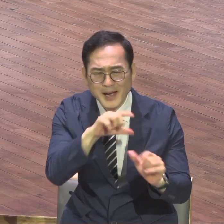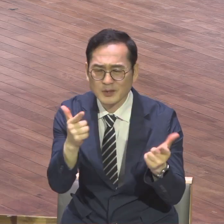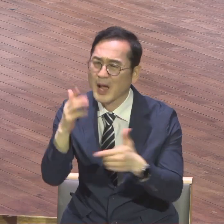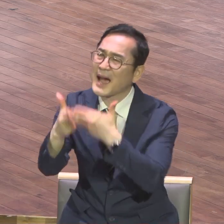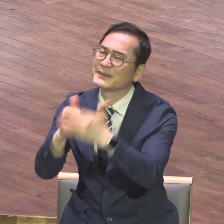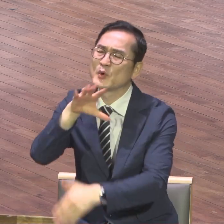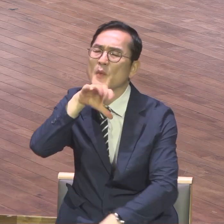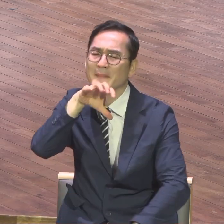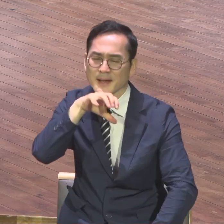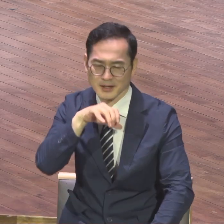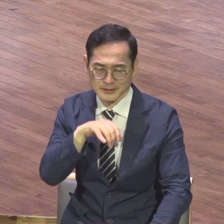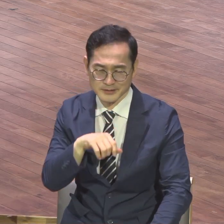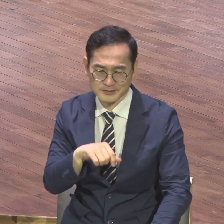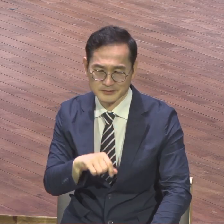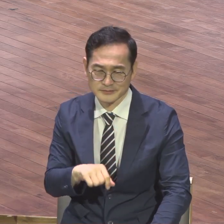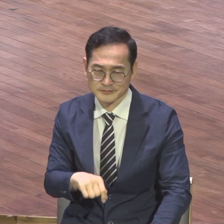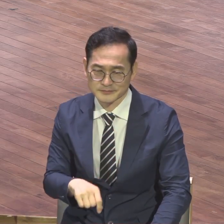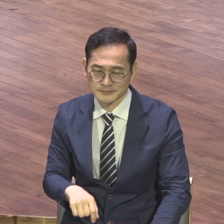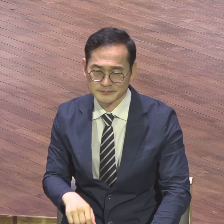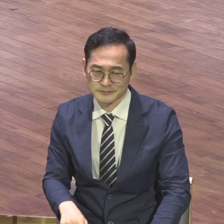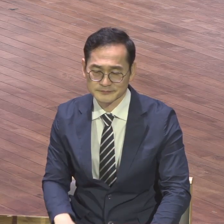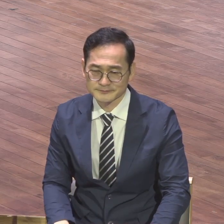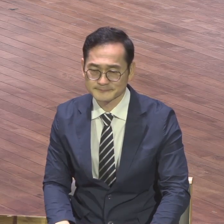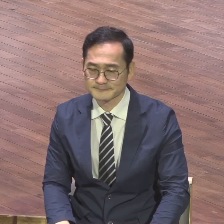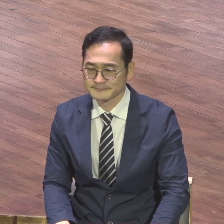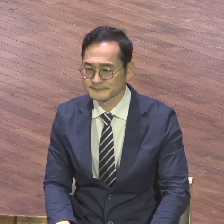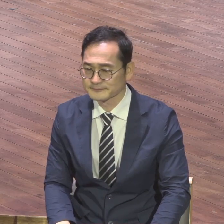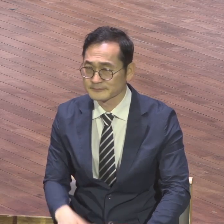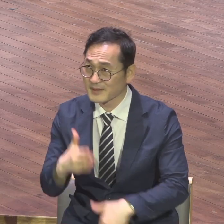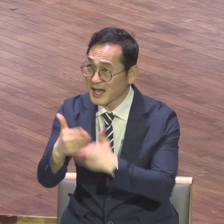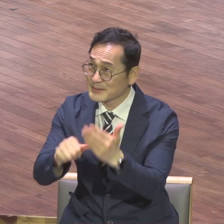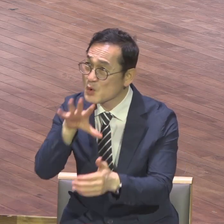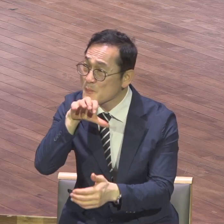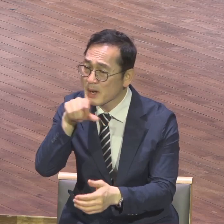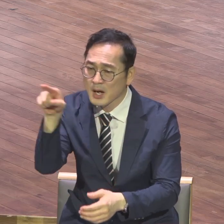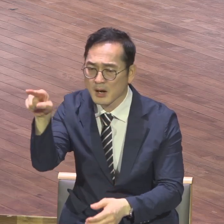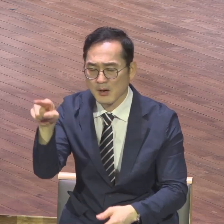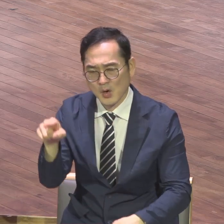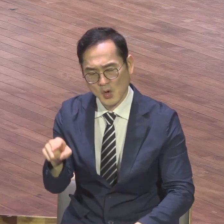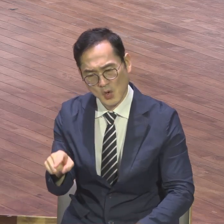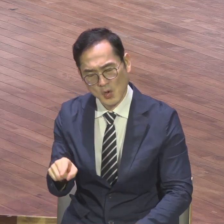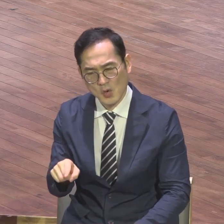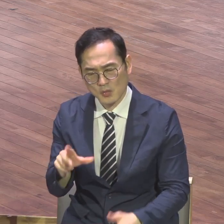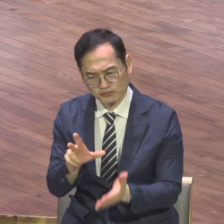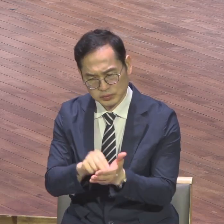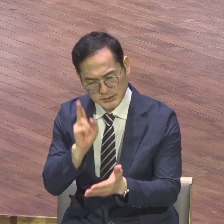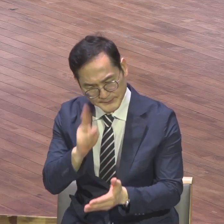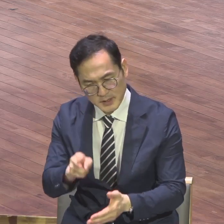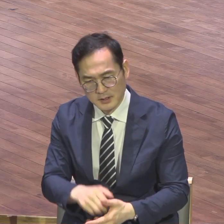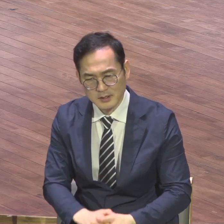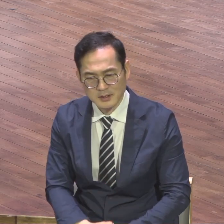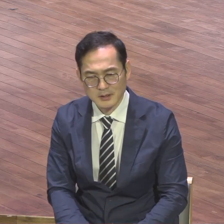하나님을 원망하는 심각한 상태의 원망이에요. 교회 안에서 원망은 그런 거예요.